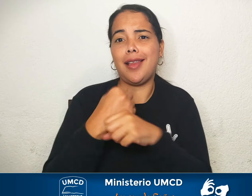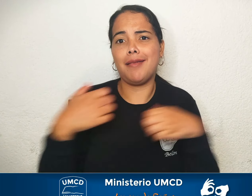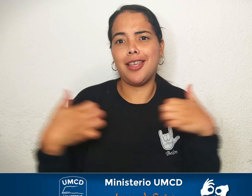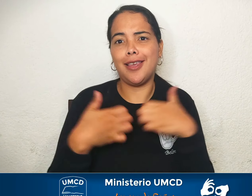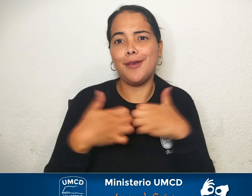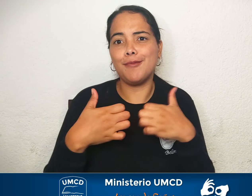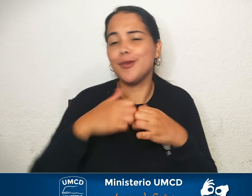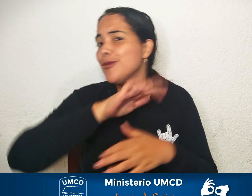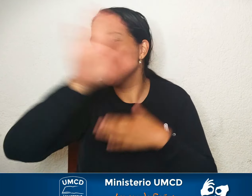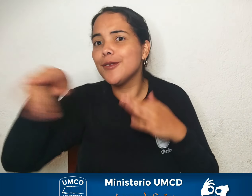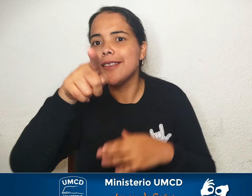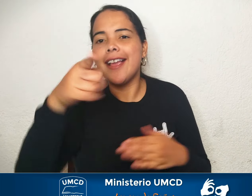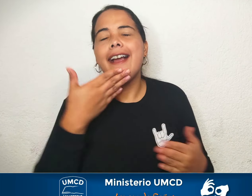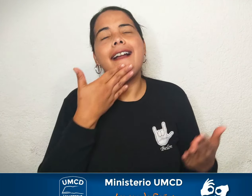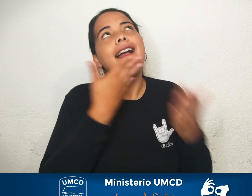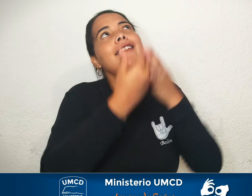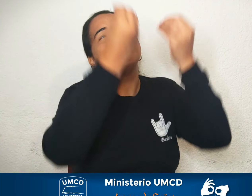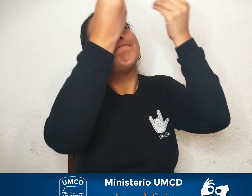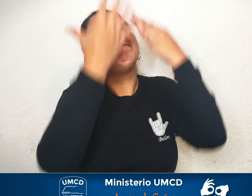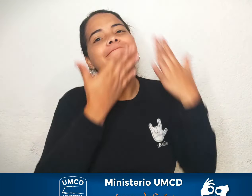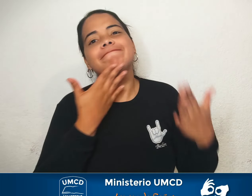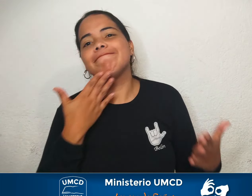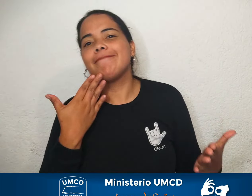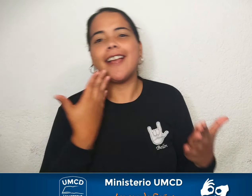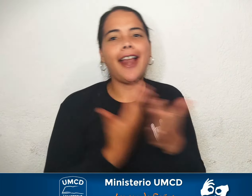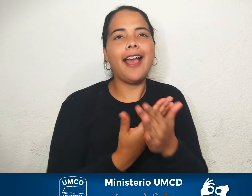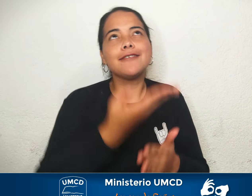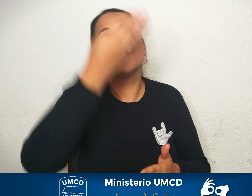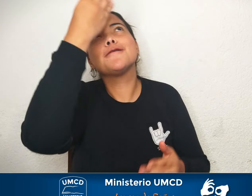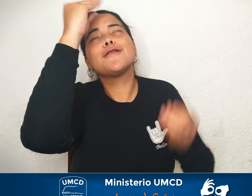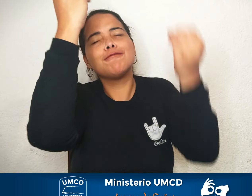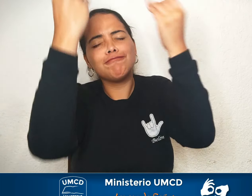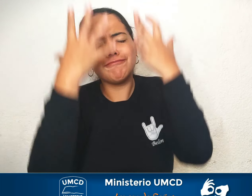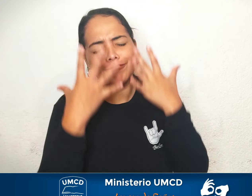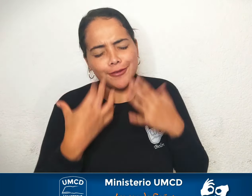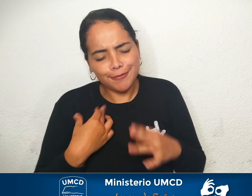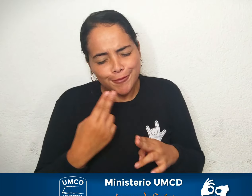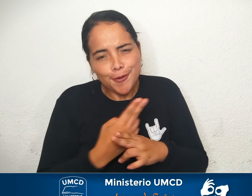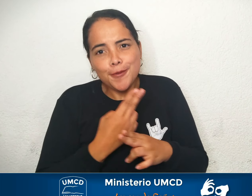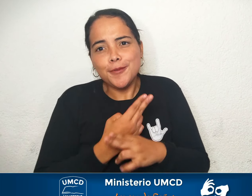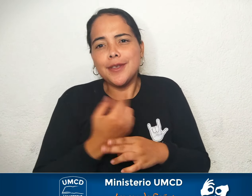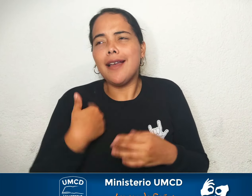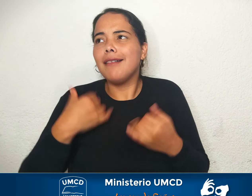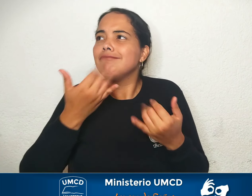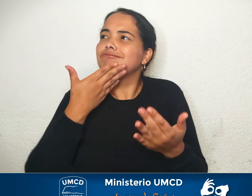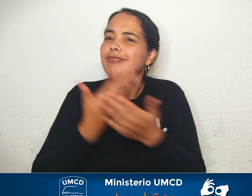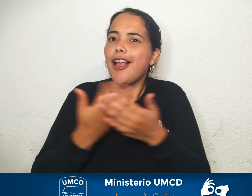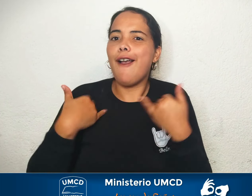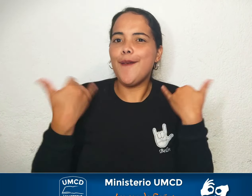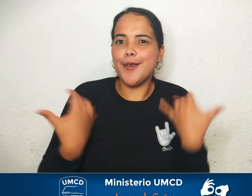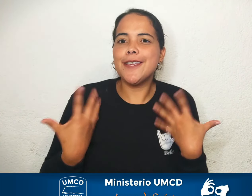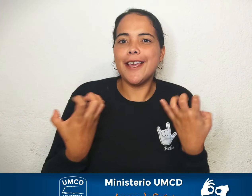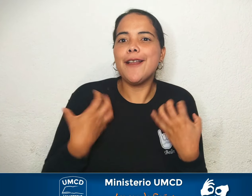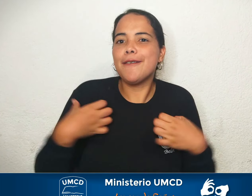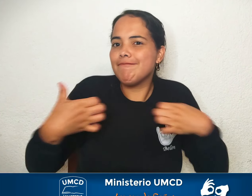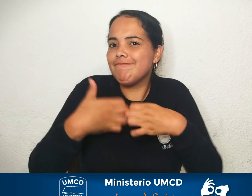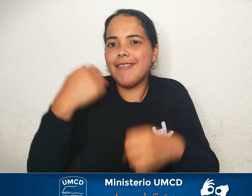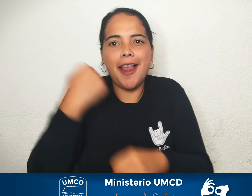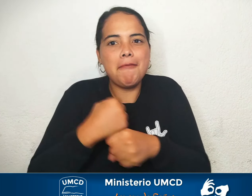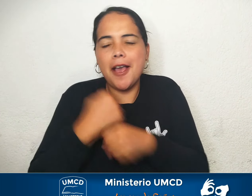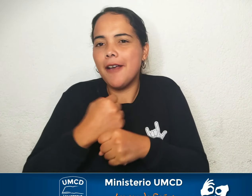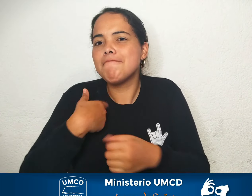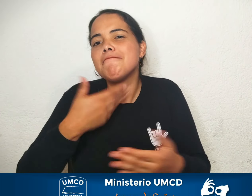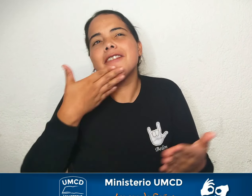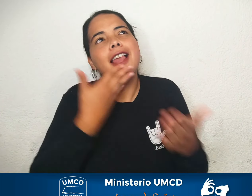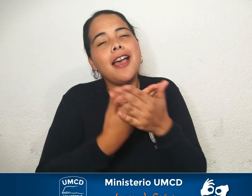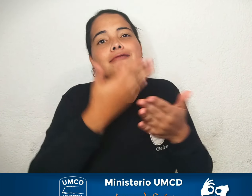bendecido cuando Dios le usa. Siéntese agradecido cuando Dios ha usado la vida de otras personas para lo que